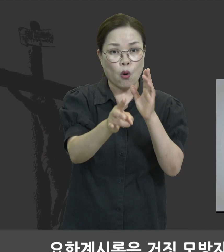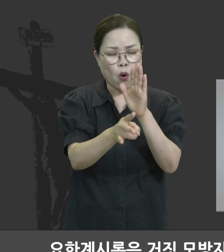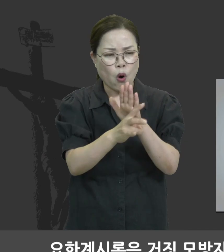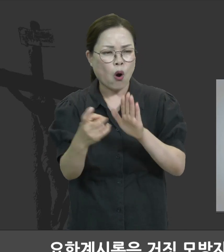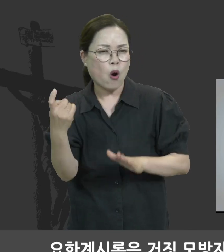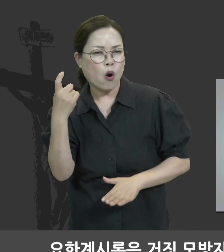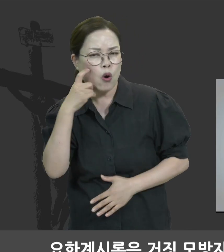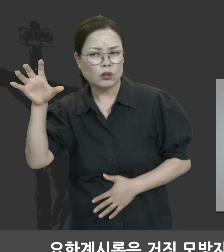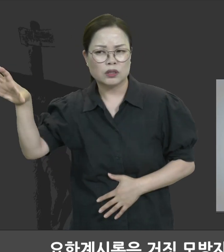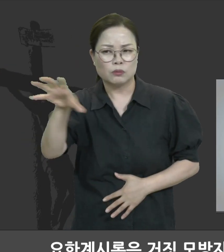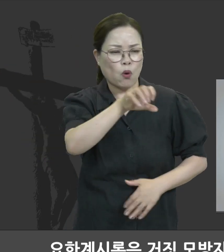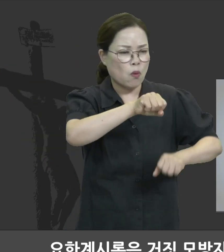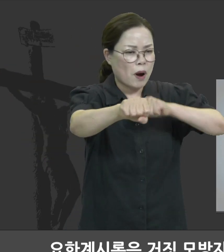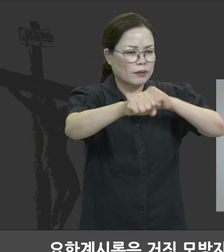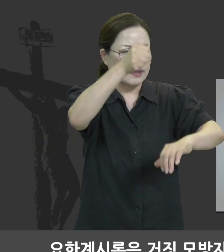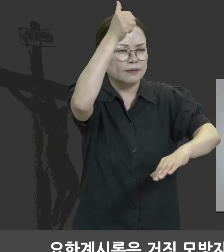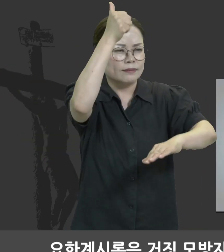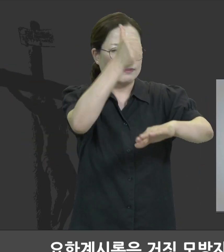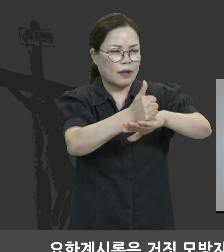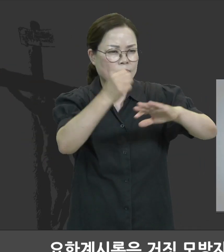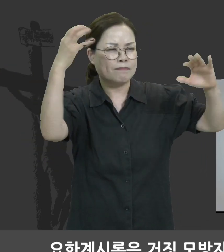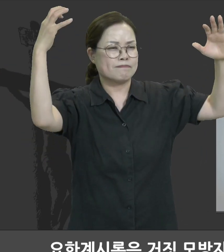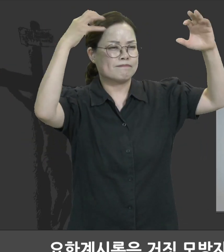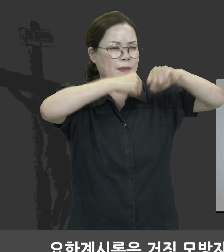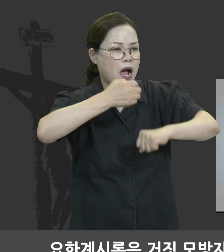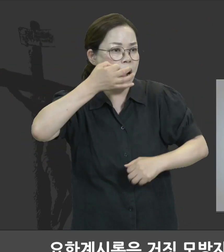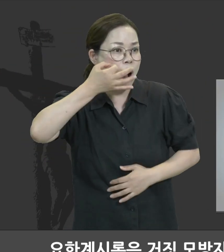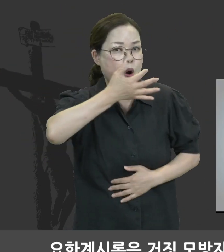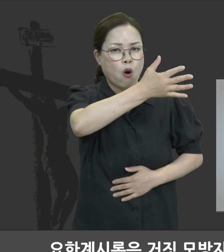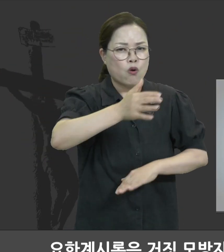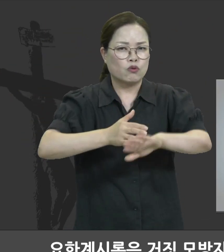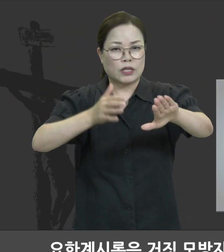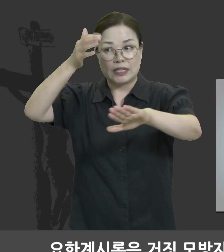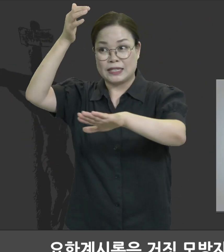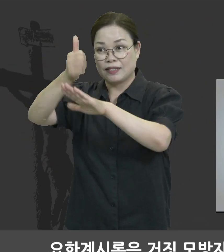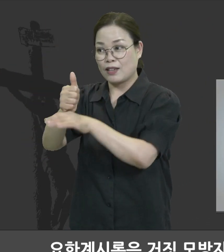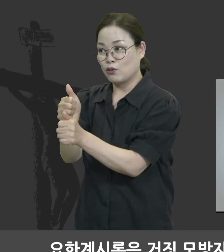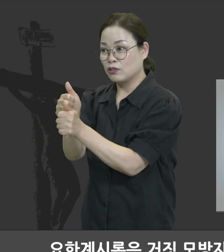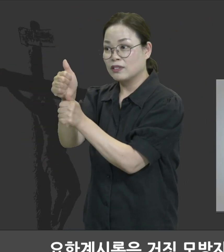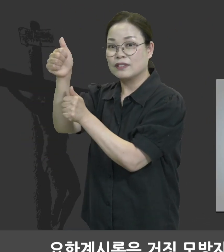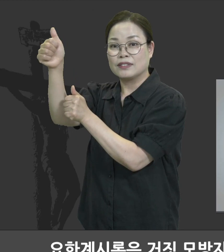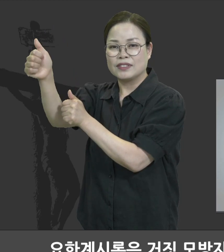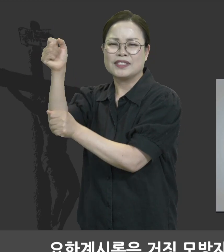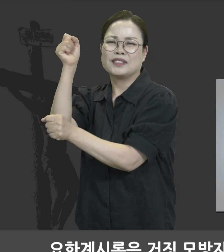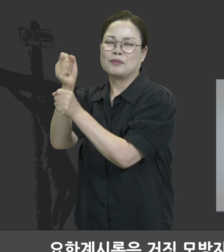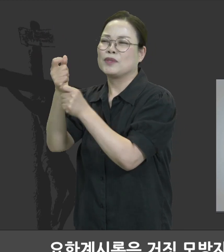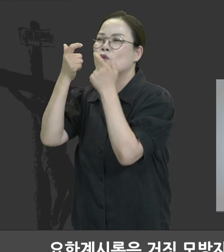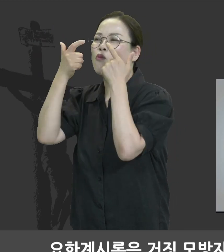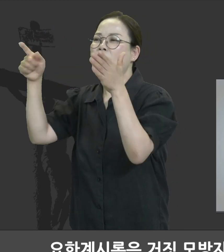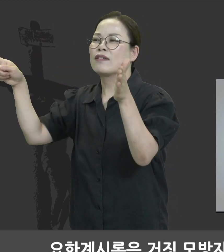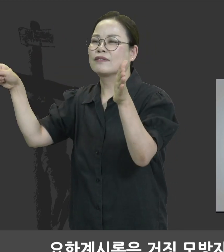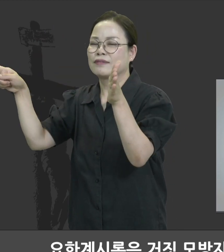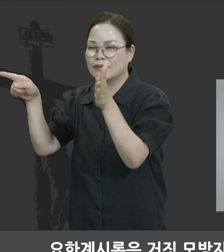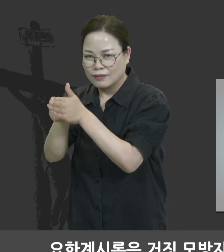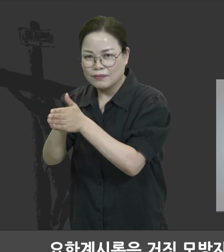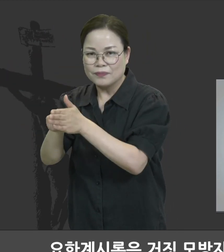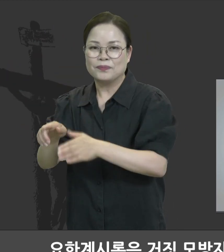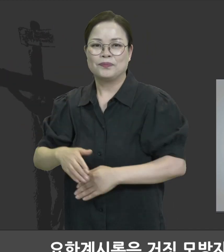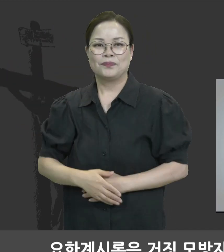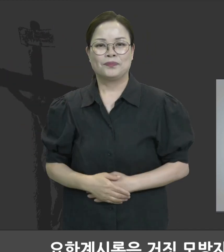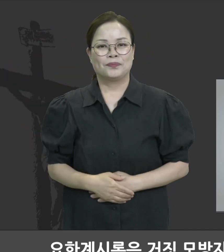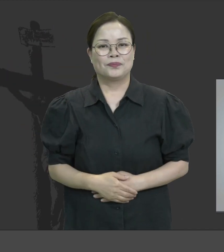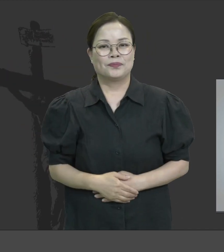요한계시록은 거짓 모방자의 최후를 보여주며 우리의 최종적 승리가 이미 확정되었음을